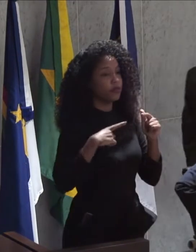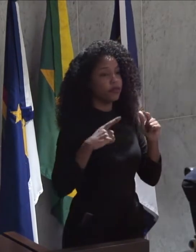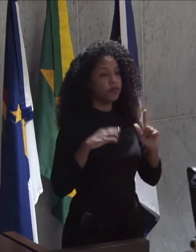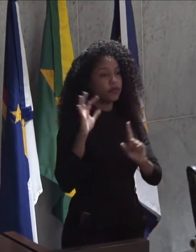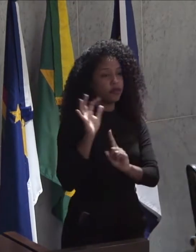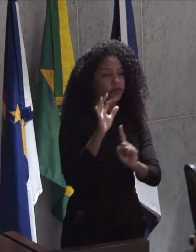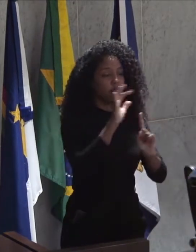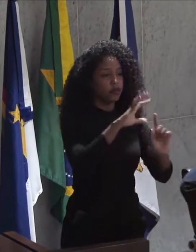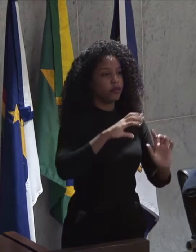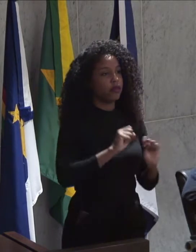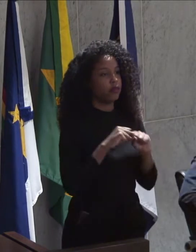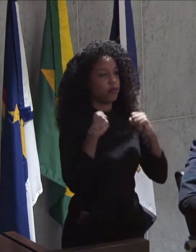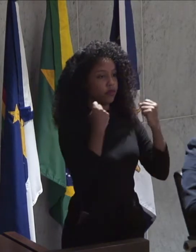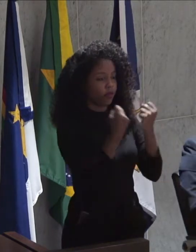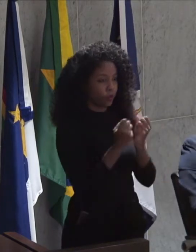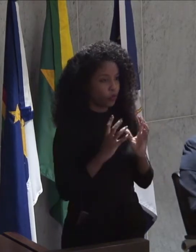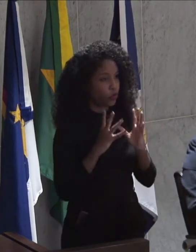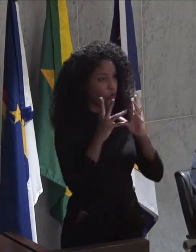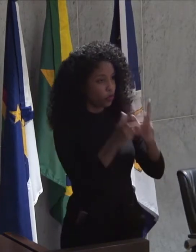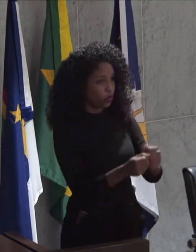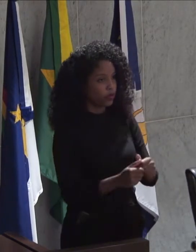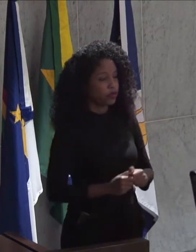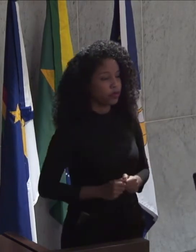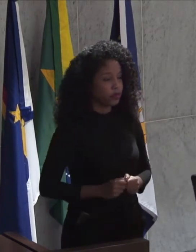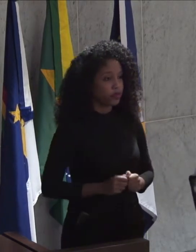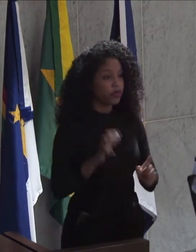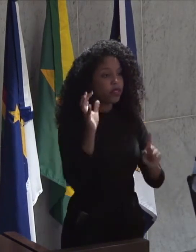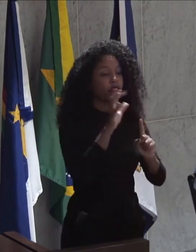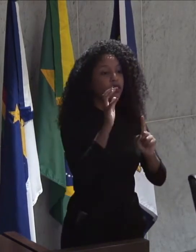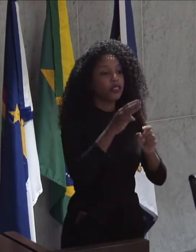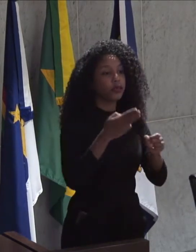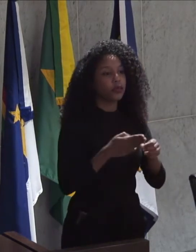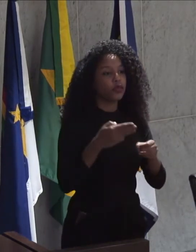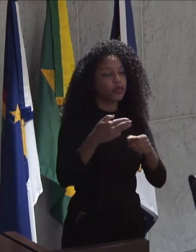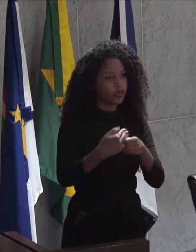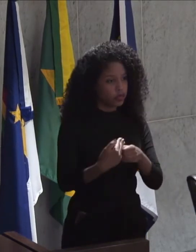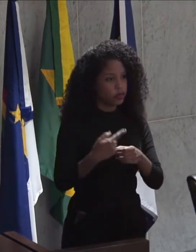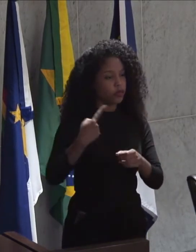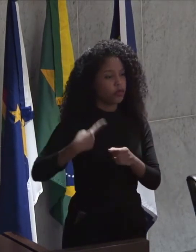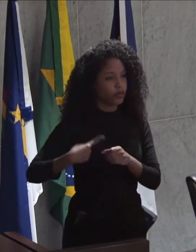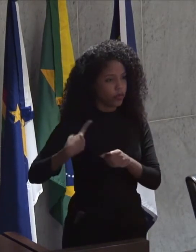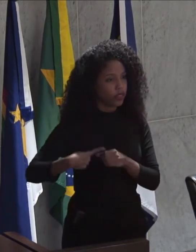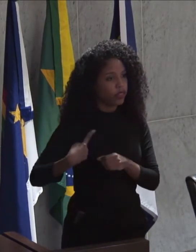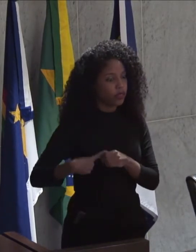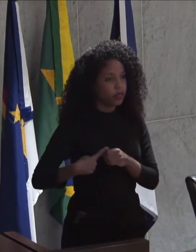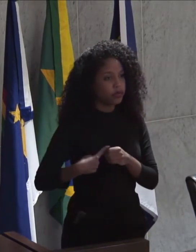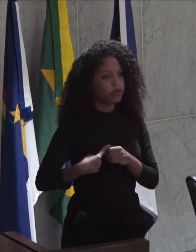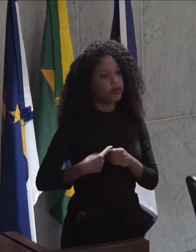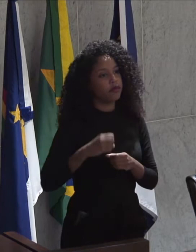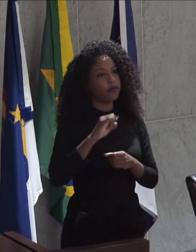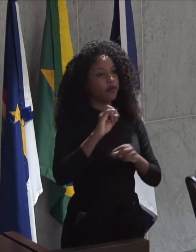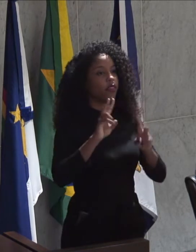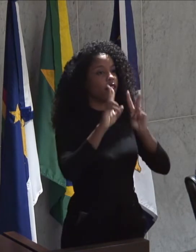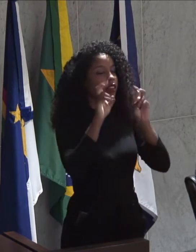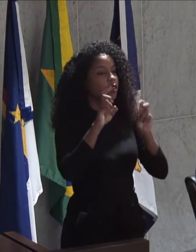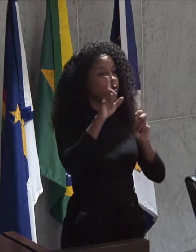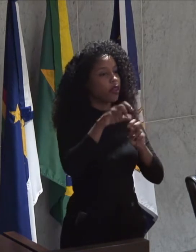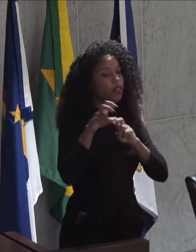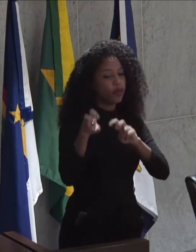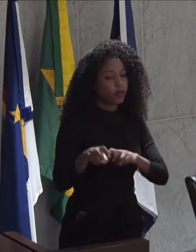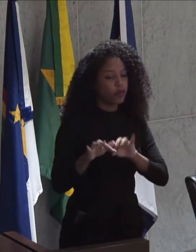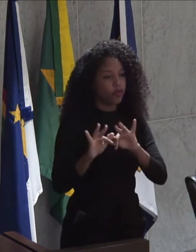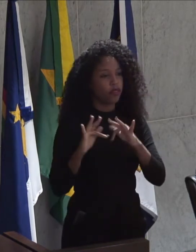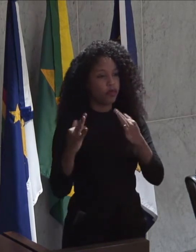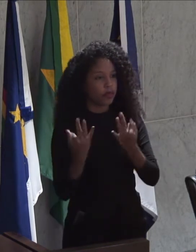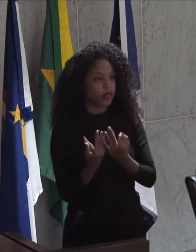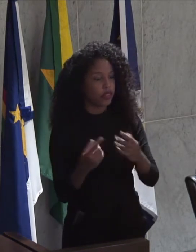toda a sociedade. E impacta, sobretudo, os municípios do interior, quando o assunto é agricultura familiar, é